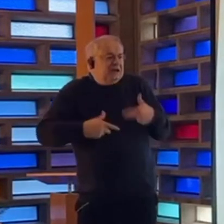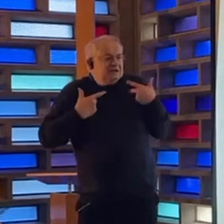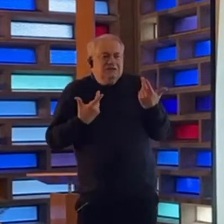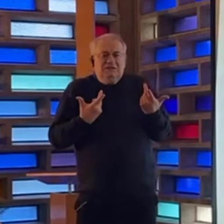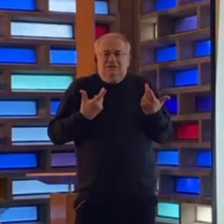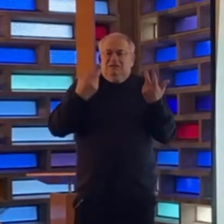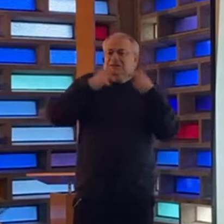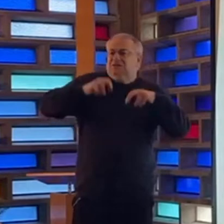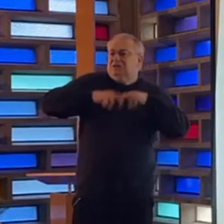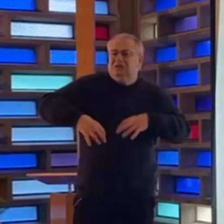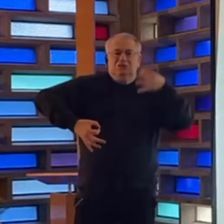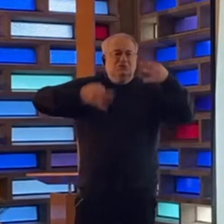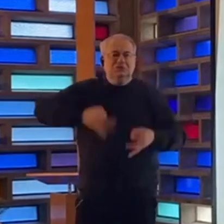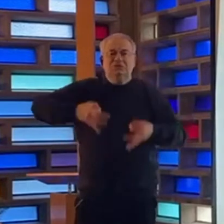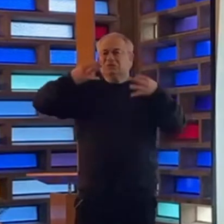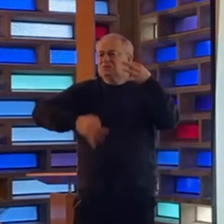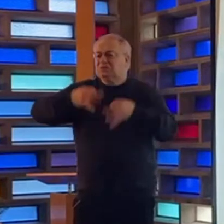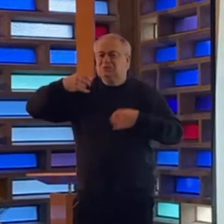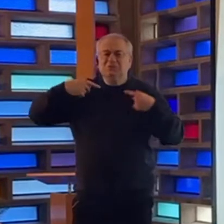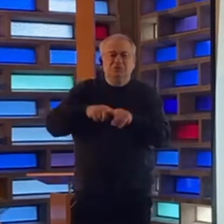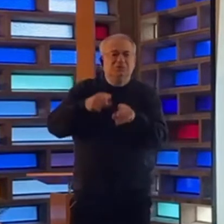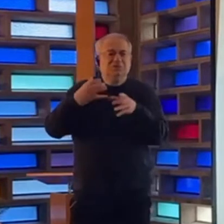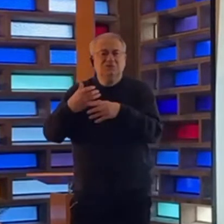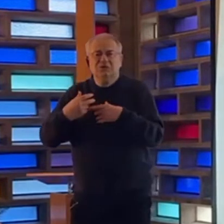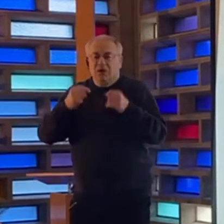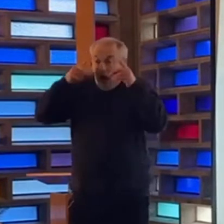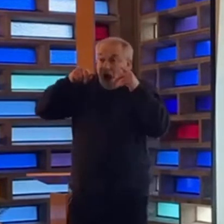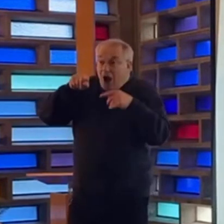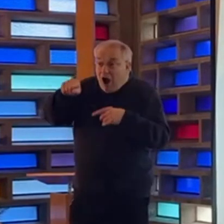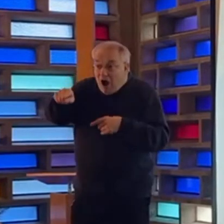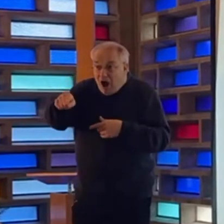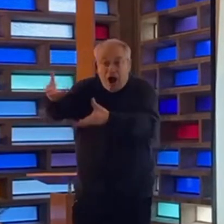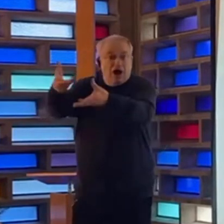de justice qui ouvrent les yeux, le voient et l'accueillent